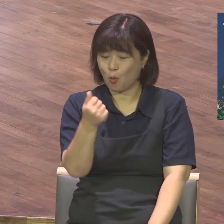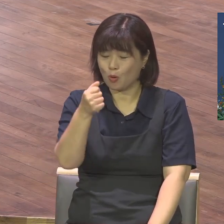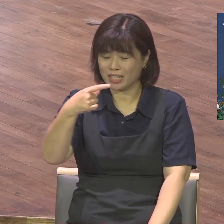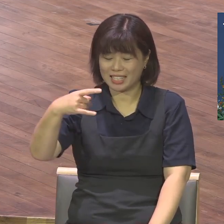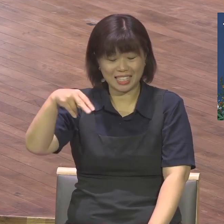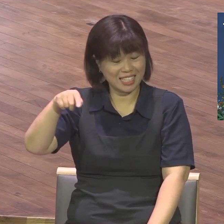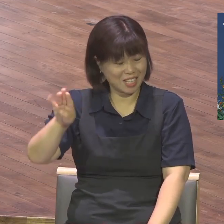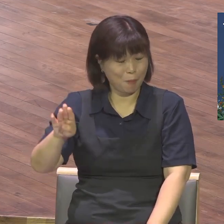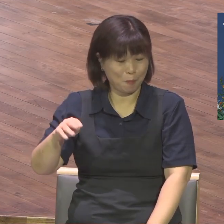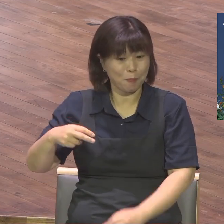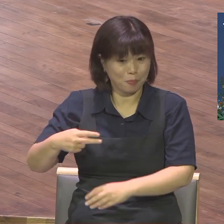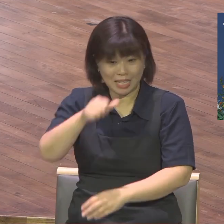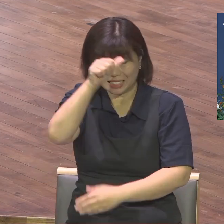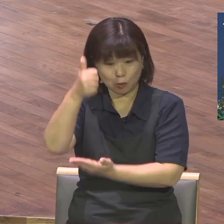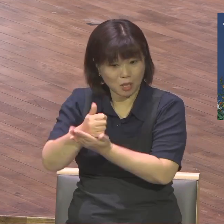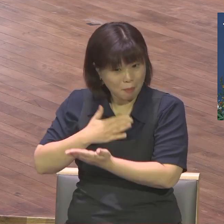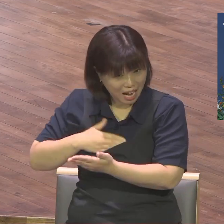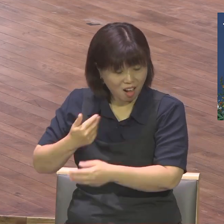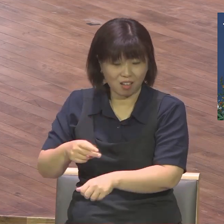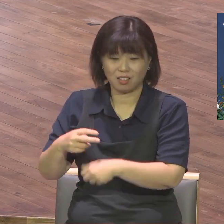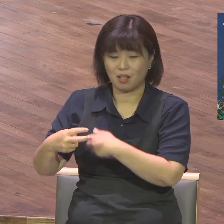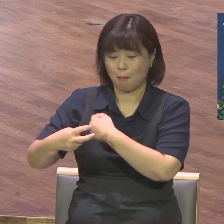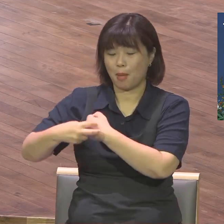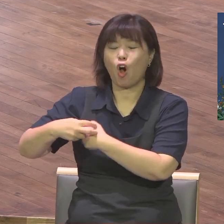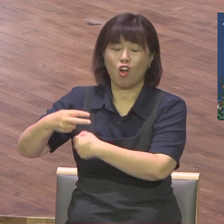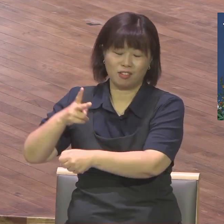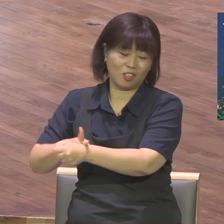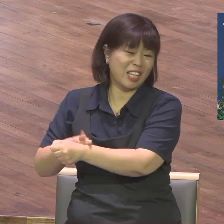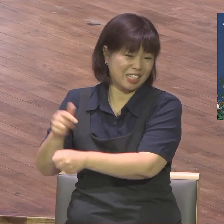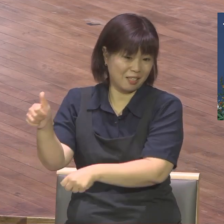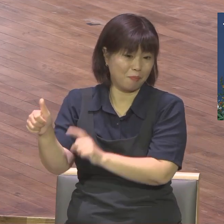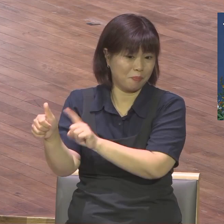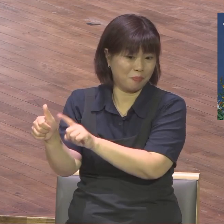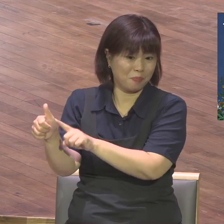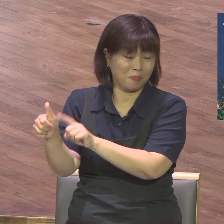이 기계도 한국에서 인정받으면 다 인정한대.